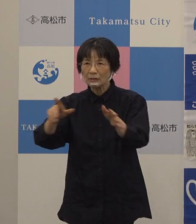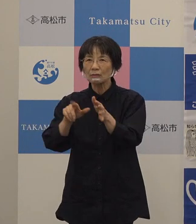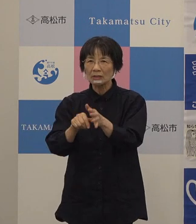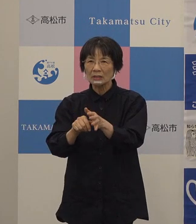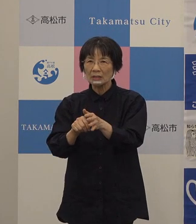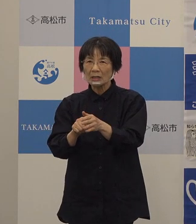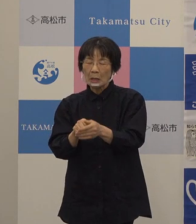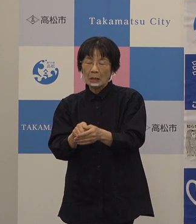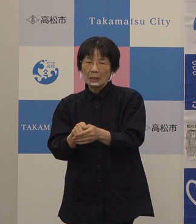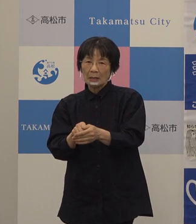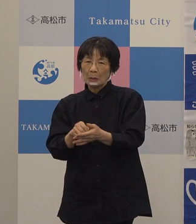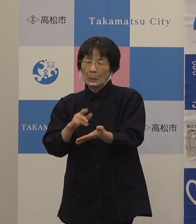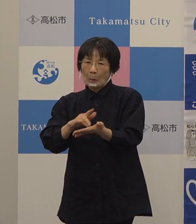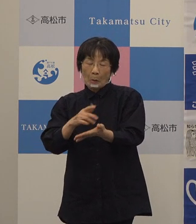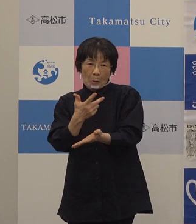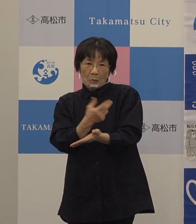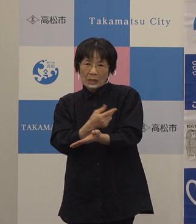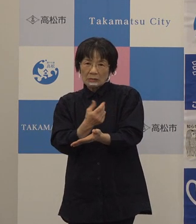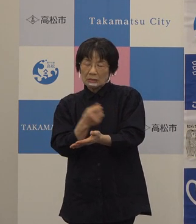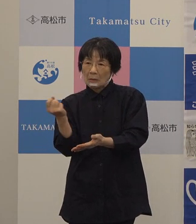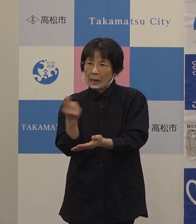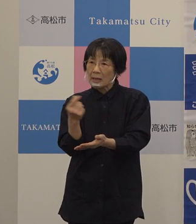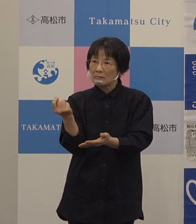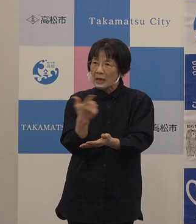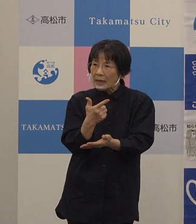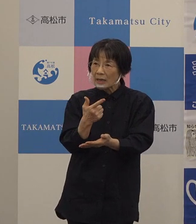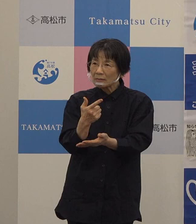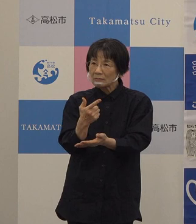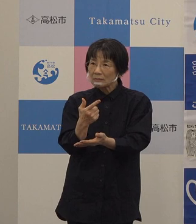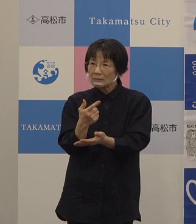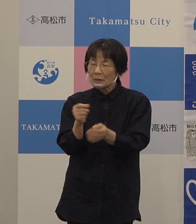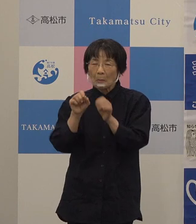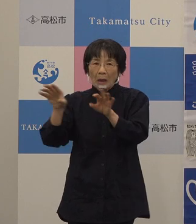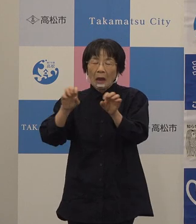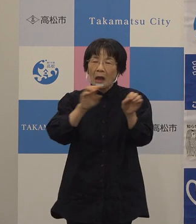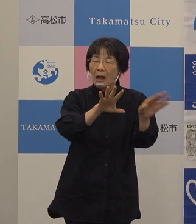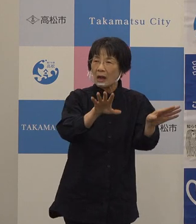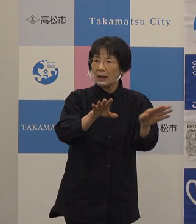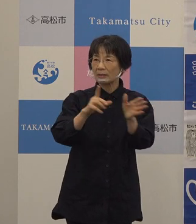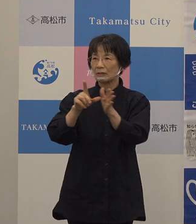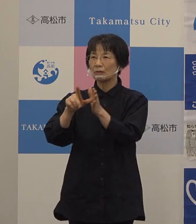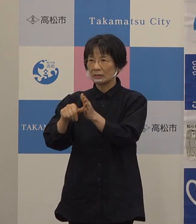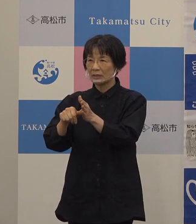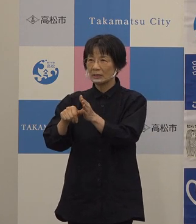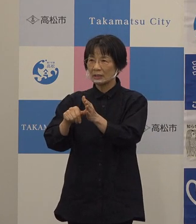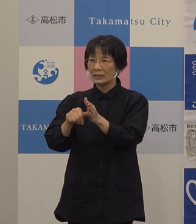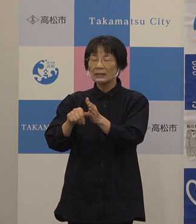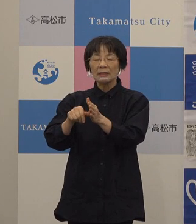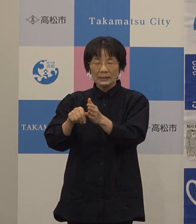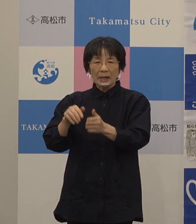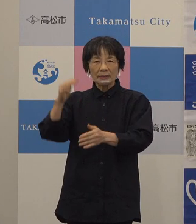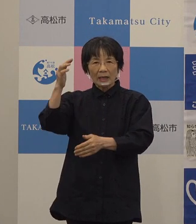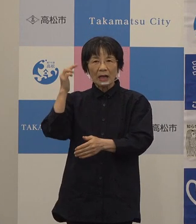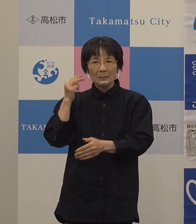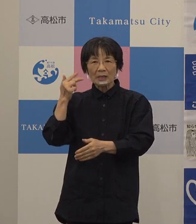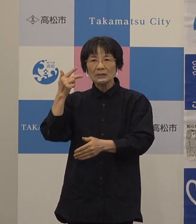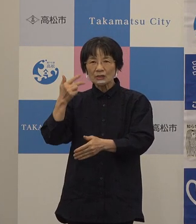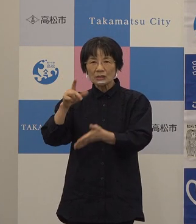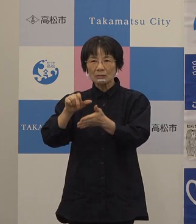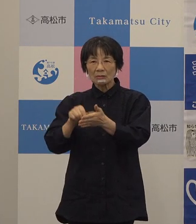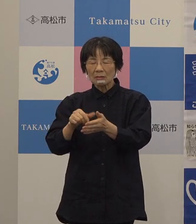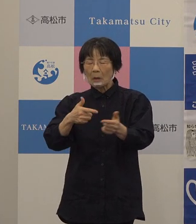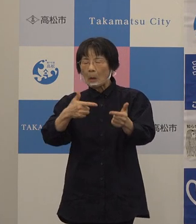3回目のワクチンを打つべきじゃないかと、3回目のワクチンの議論が始まった時ですね。でそれが高松市の場合非常に遅いんじゃない